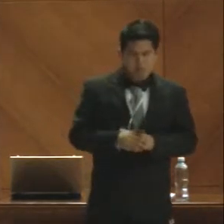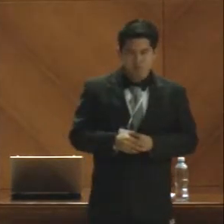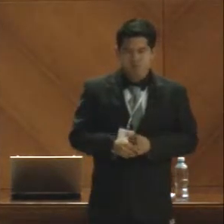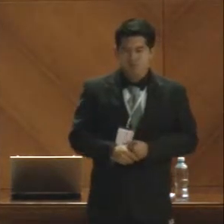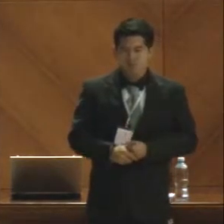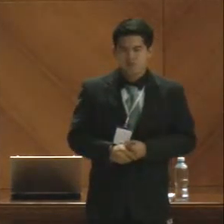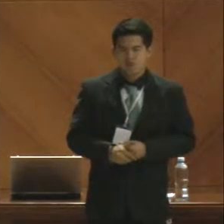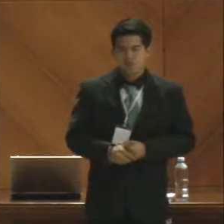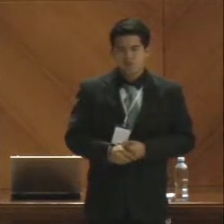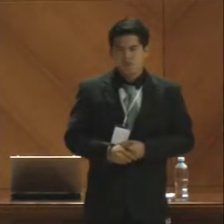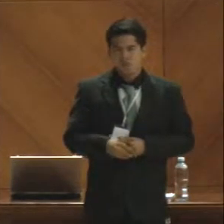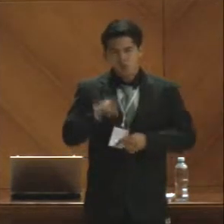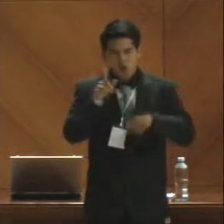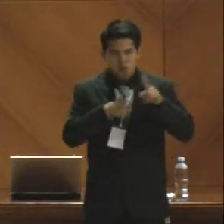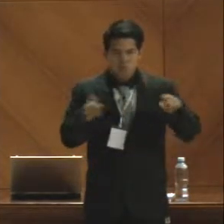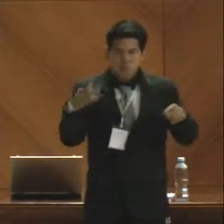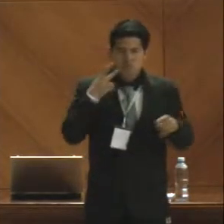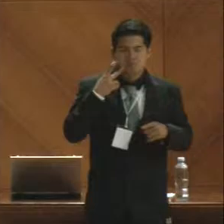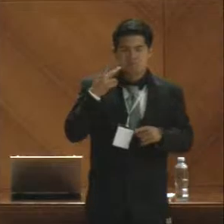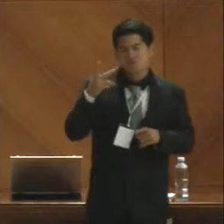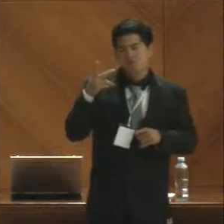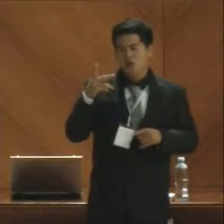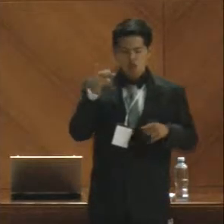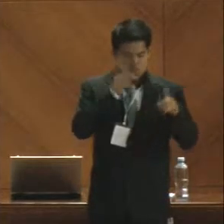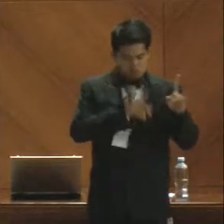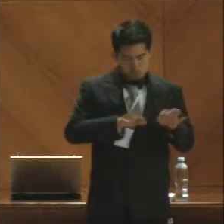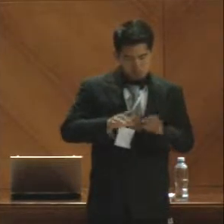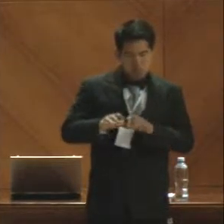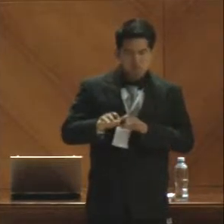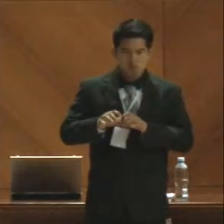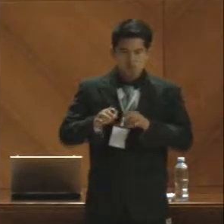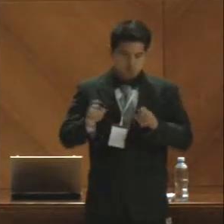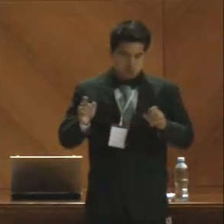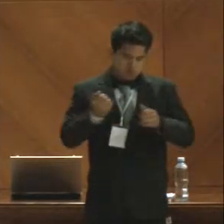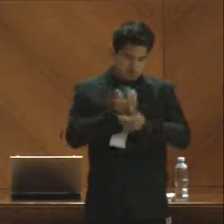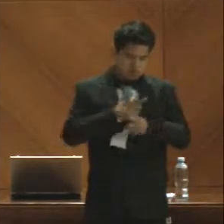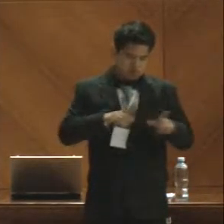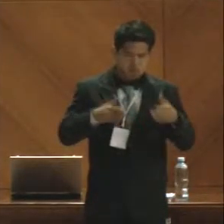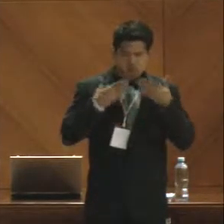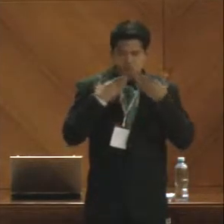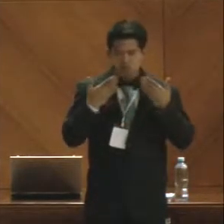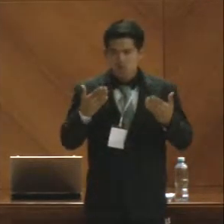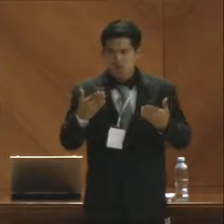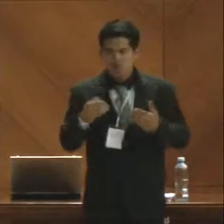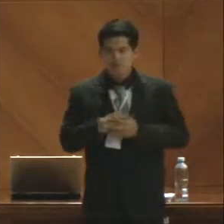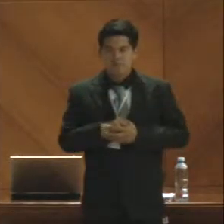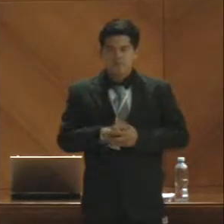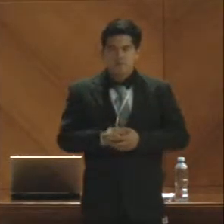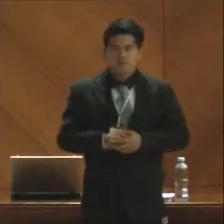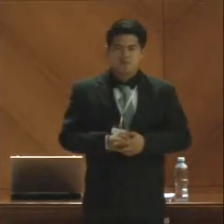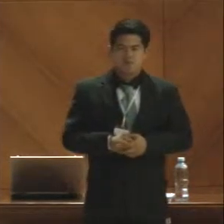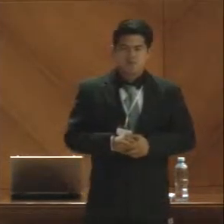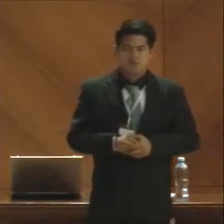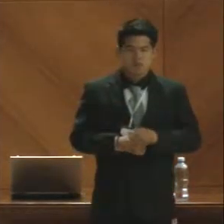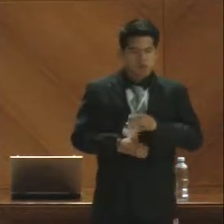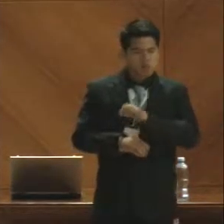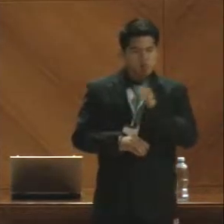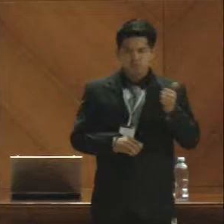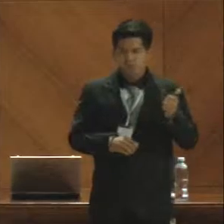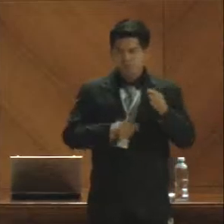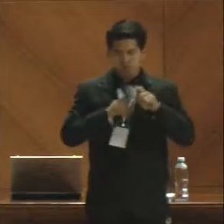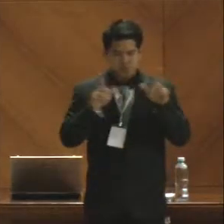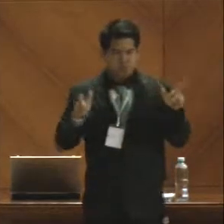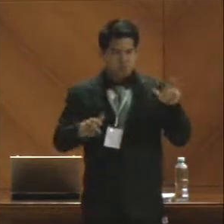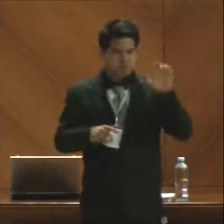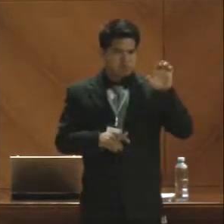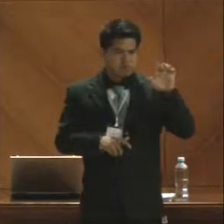Entonces, hay casos aquí en los que sí se usa software libre. Pero hay otros casos interesantes, como ese de Elastix. Elastix, ¿alguien